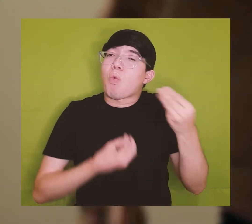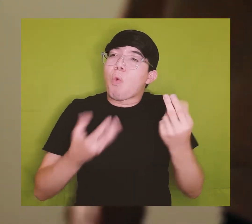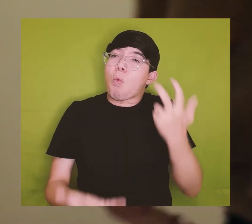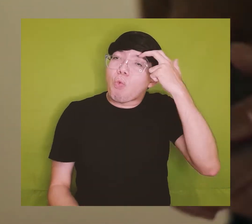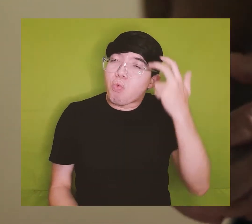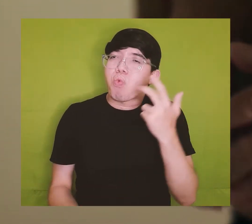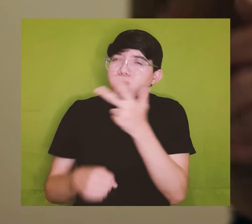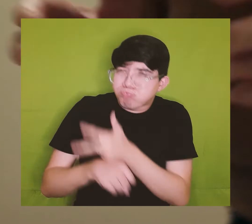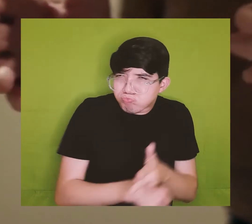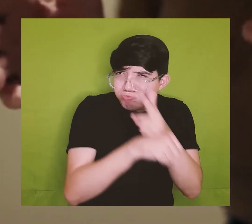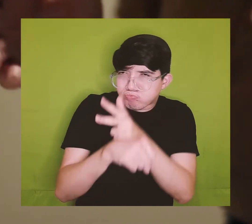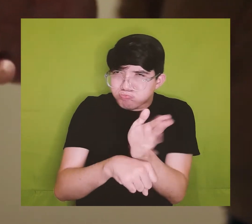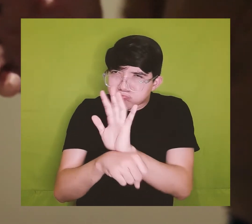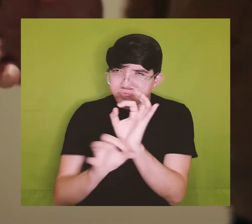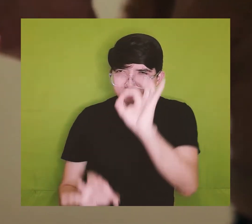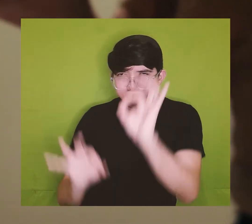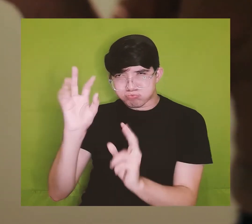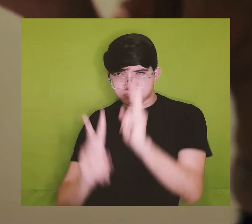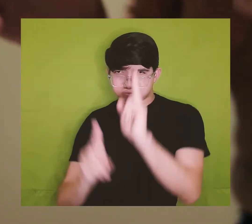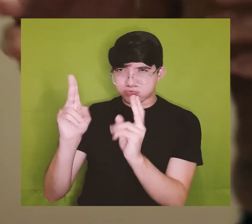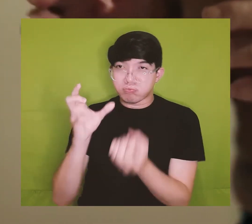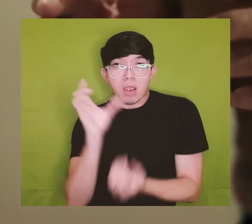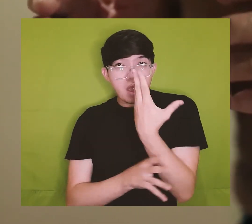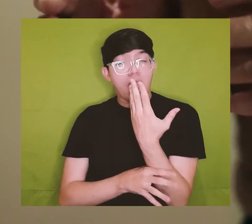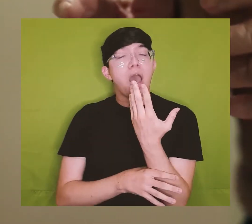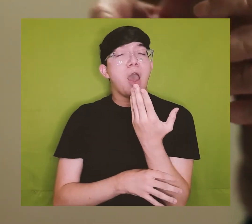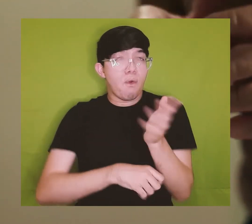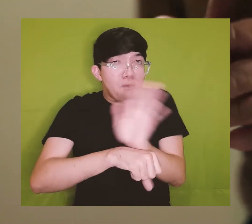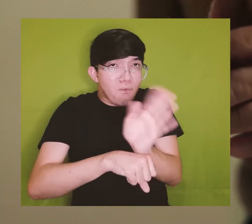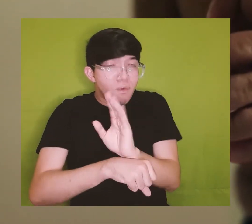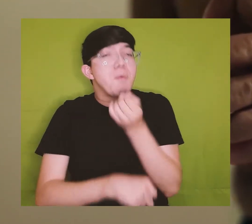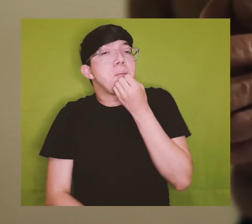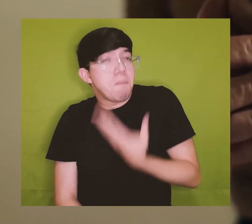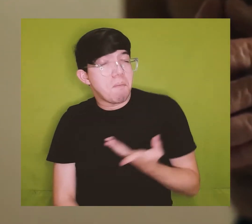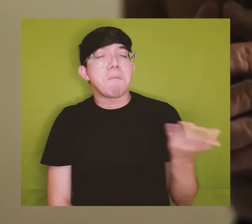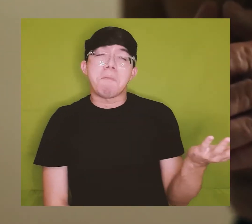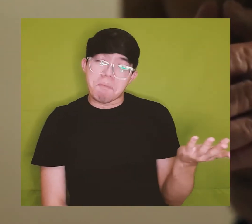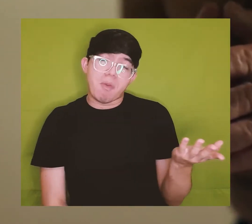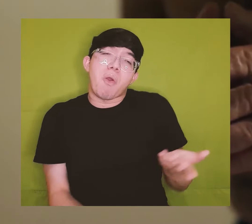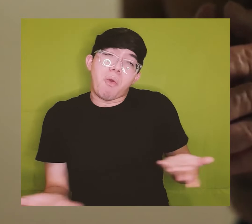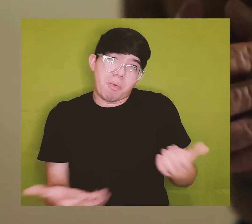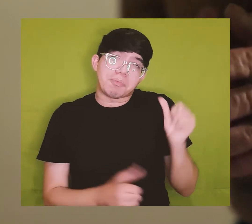culturais, e isso é muito massa. O lance da memória é muito, muito foda mesmo, e a gente tem